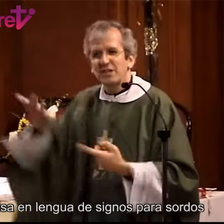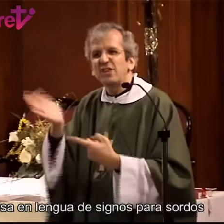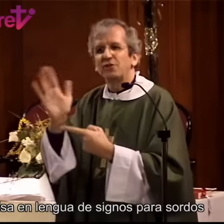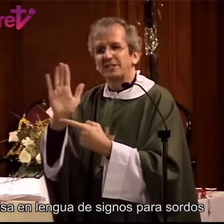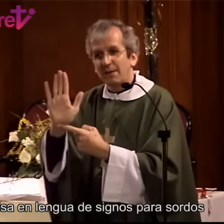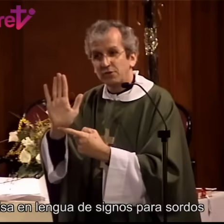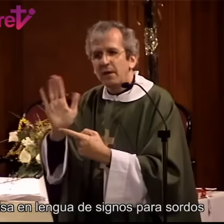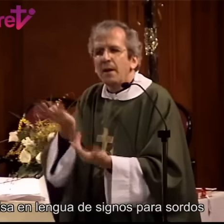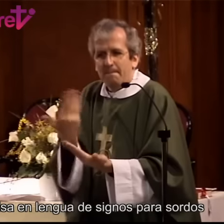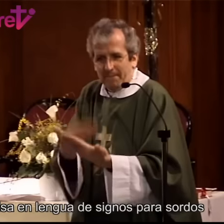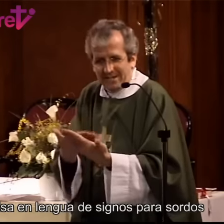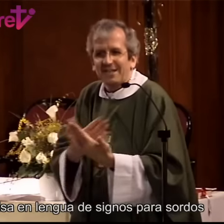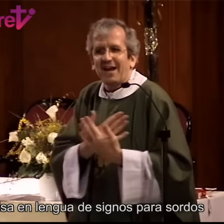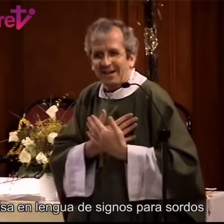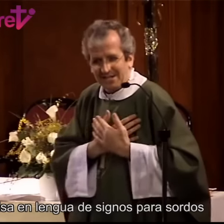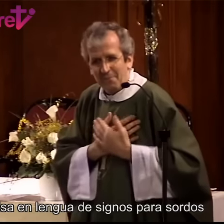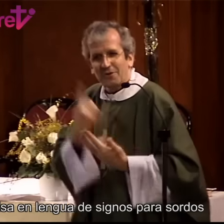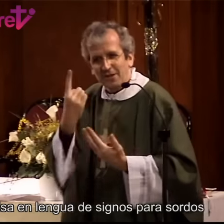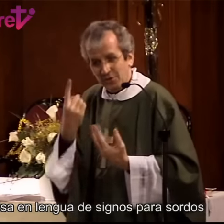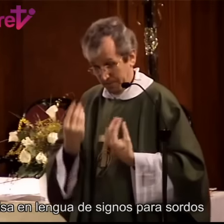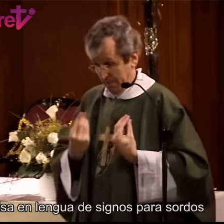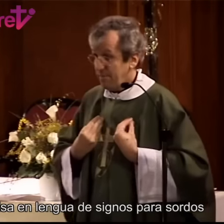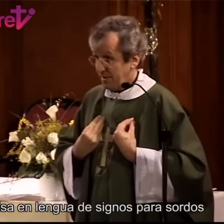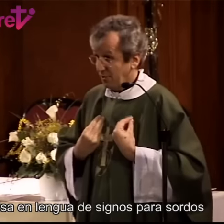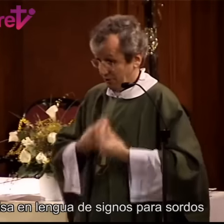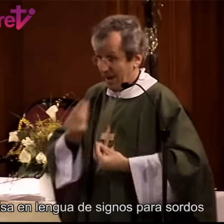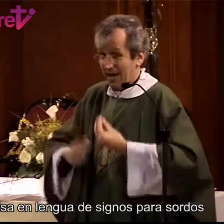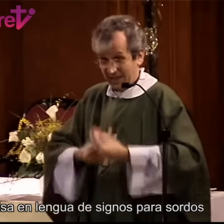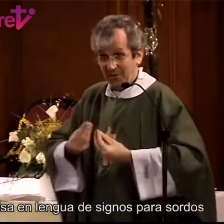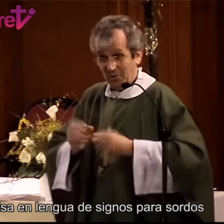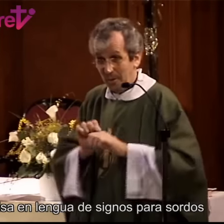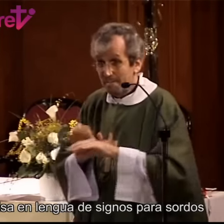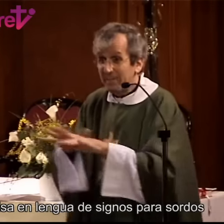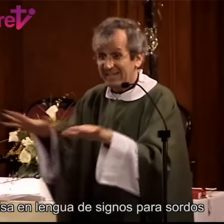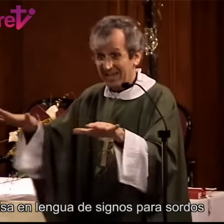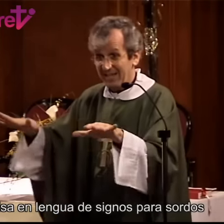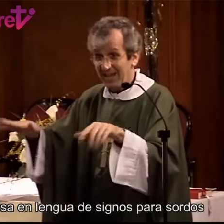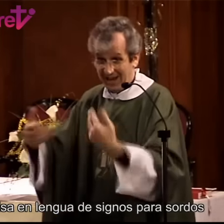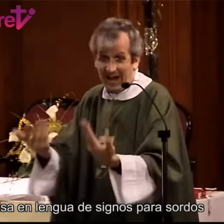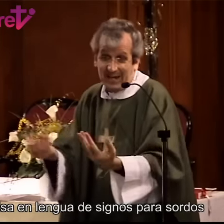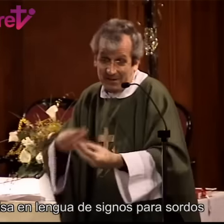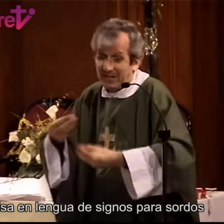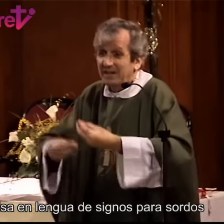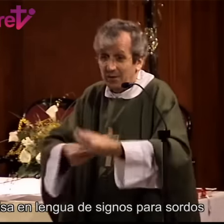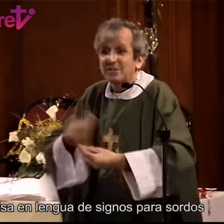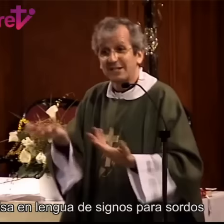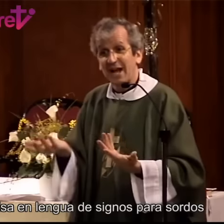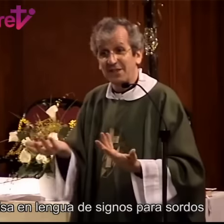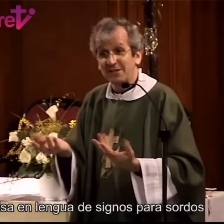donde estamos. Presentar ese amor de Dios viviéndolo, haciéndolo presente a través de nuestras acciones,